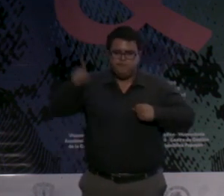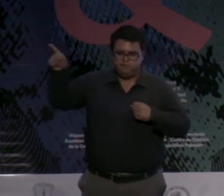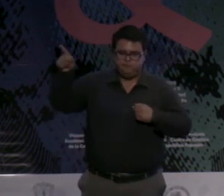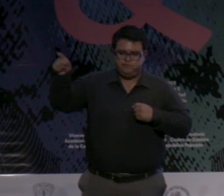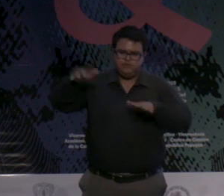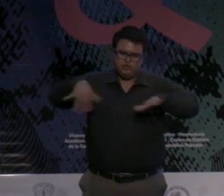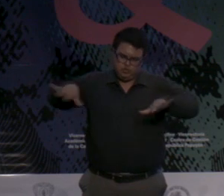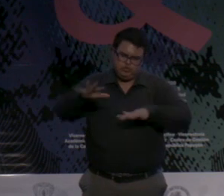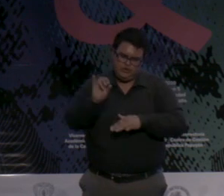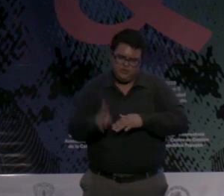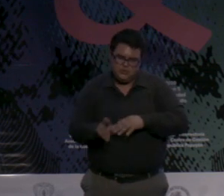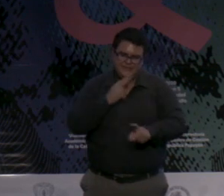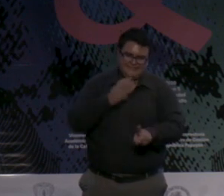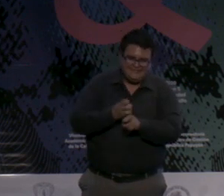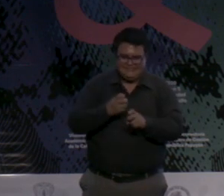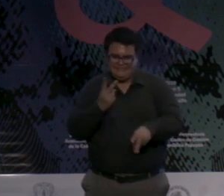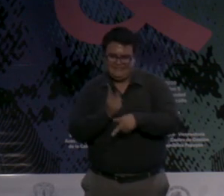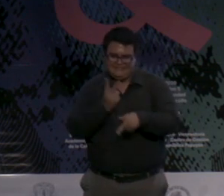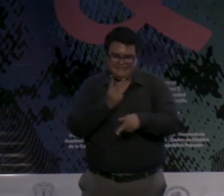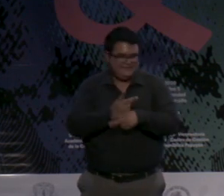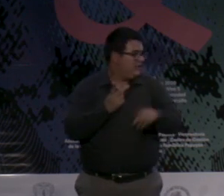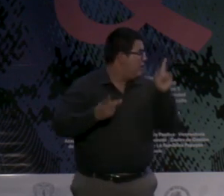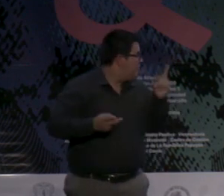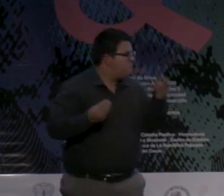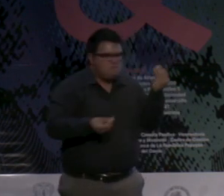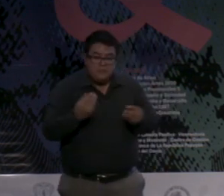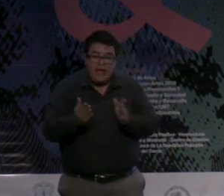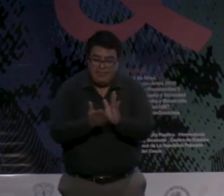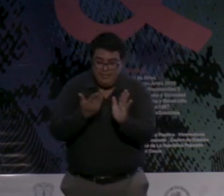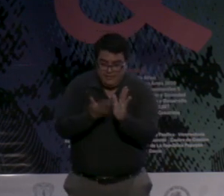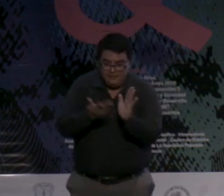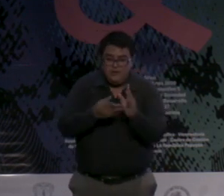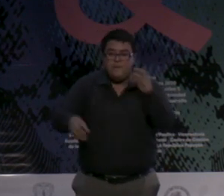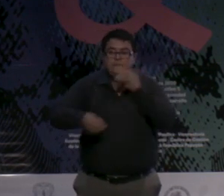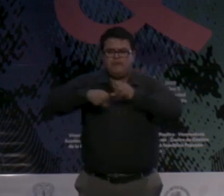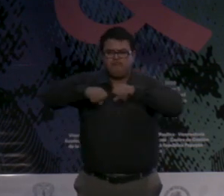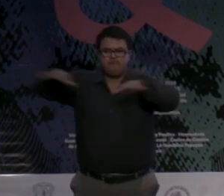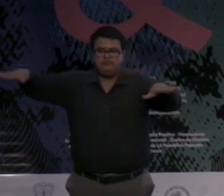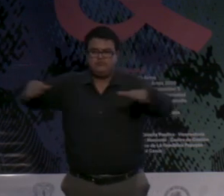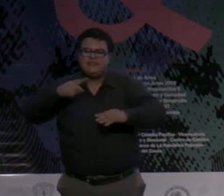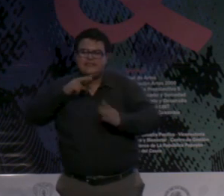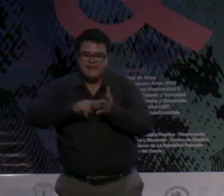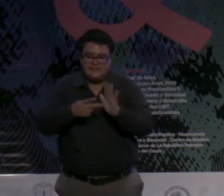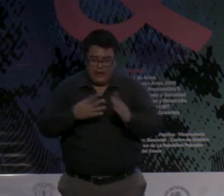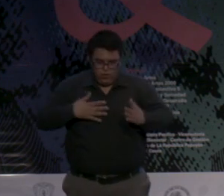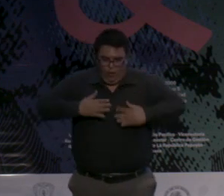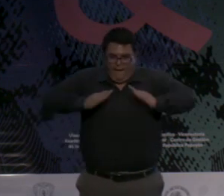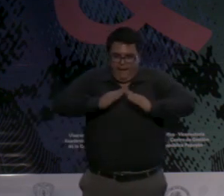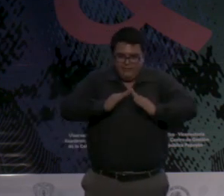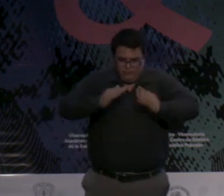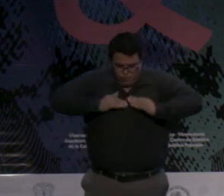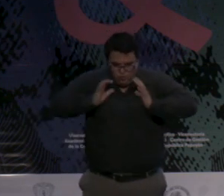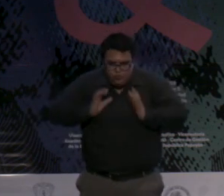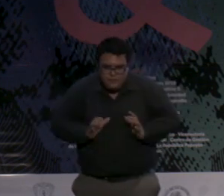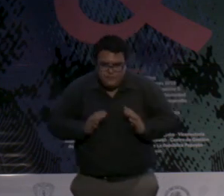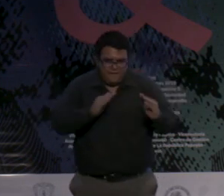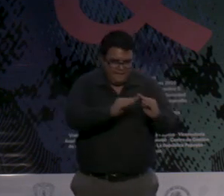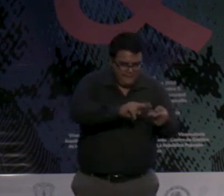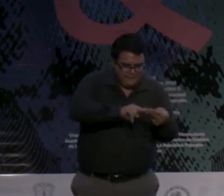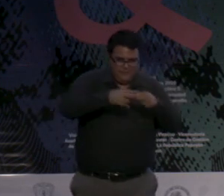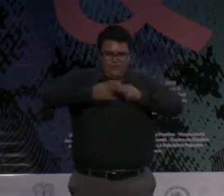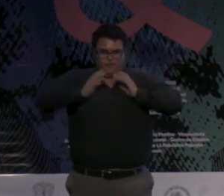Óscar Moreno Escárraga. También durante 3 años estuve en unas conversaciones con 3 familias del barrio Bellavista, parte